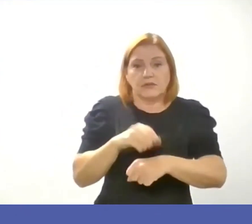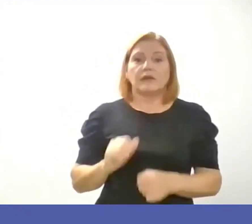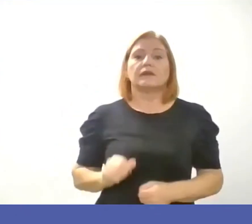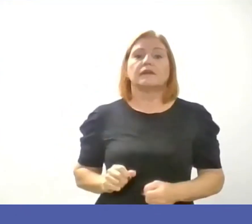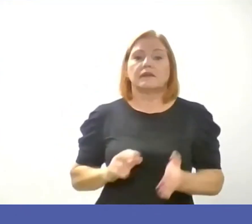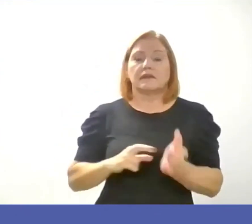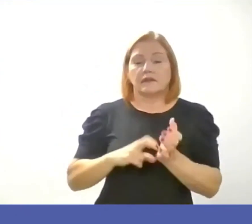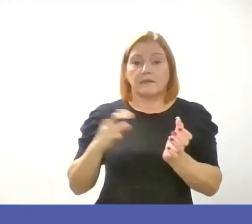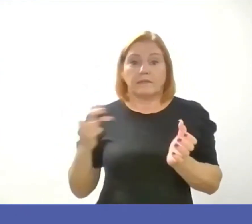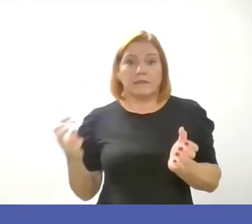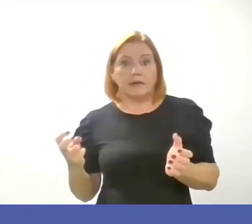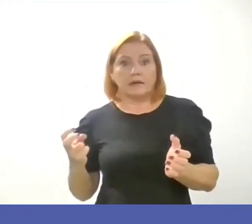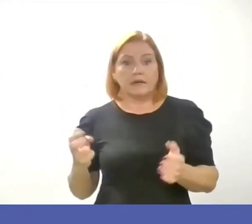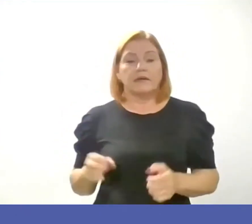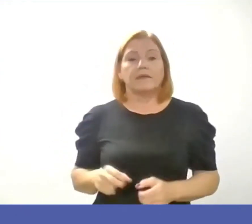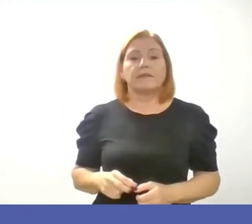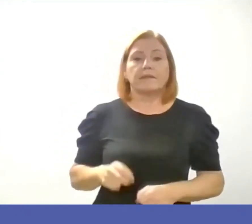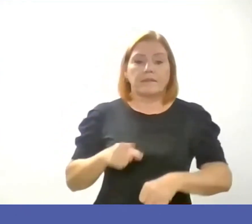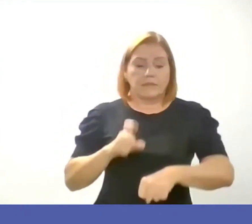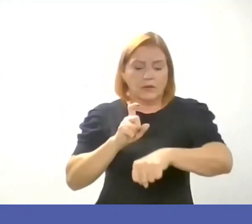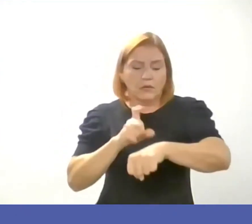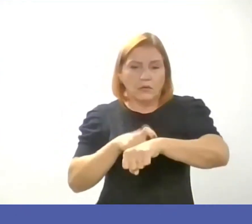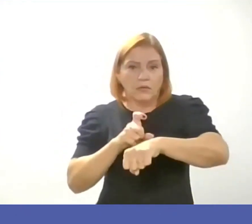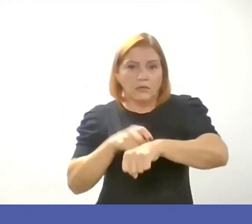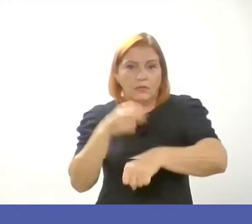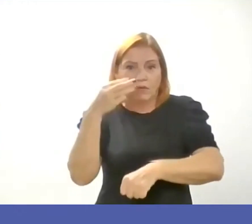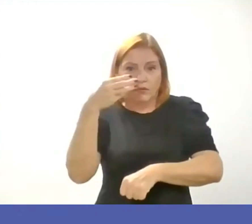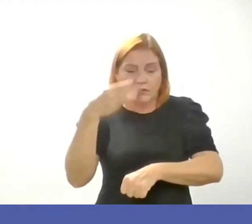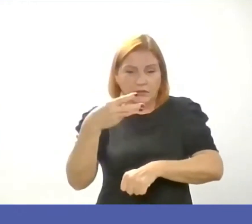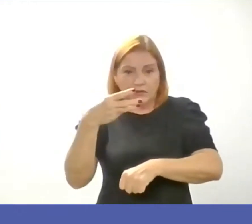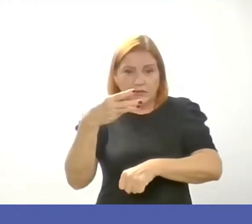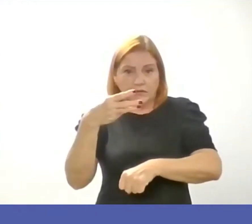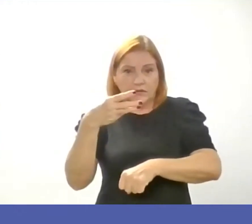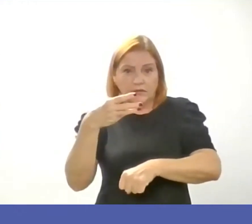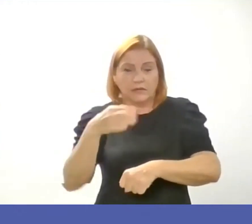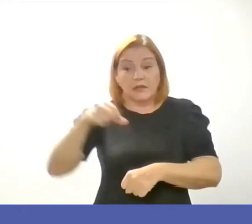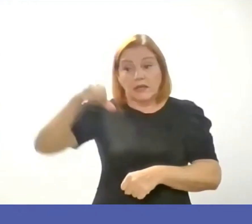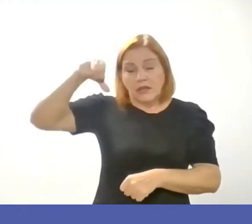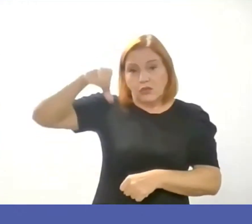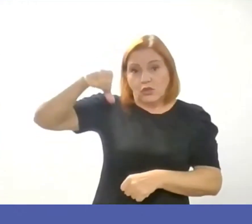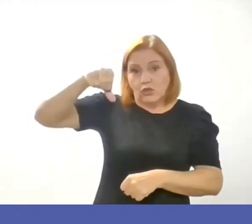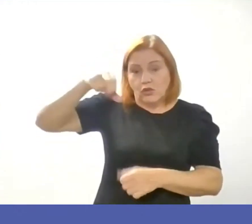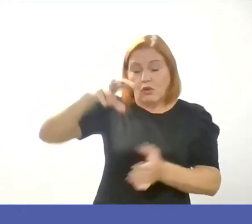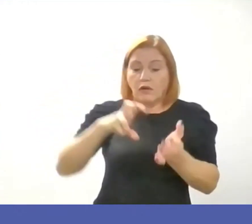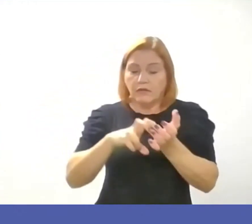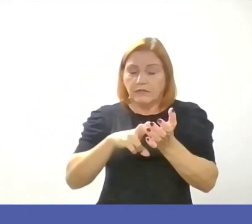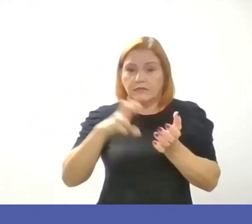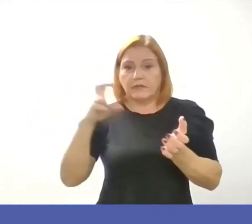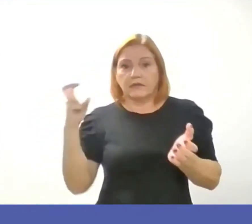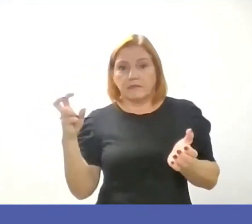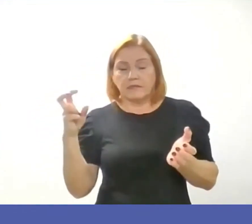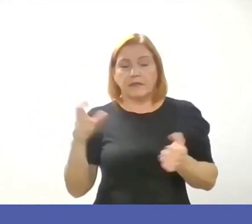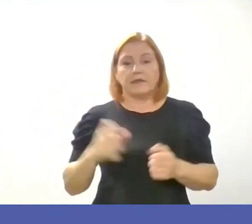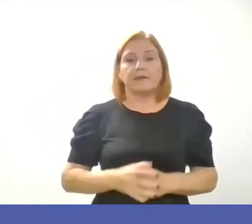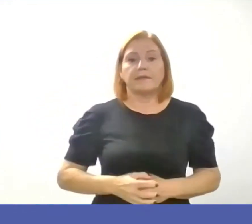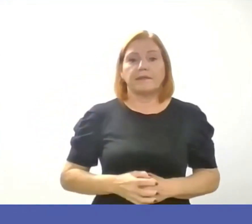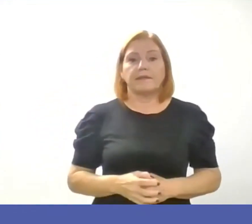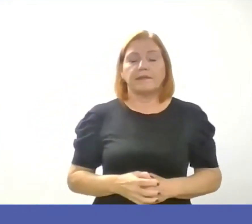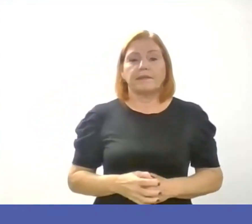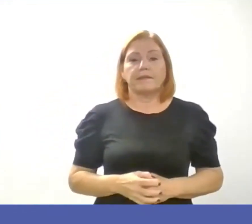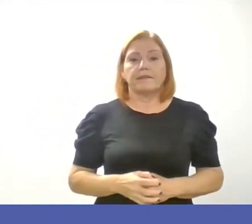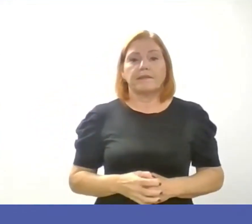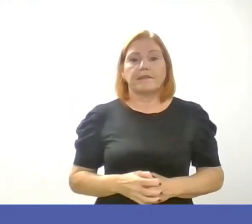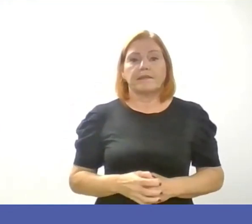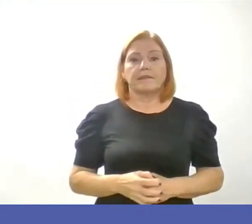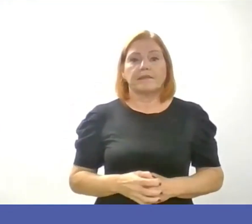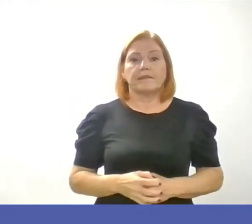terceira, que são às 9 horas da manhã, tá? Ele saiu novamente